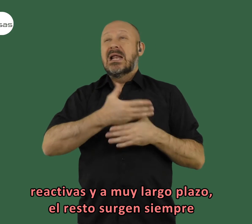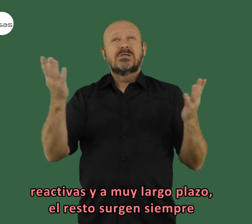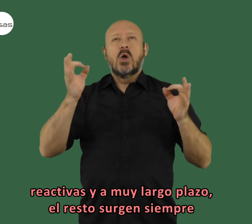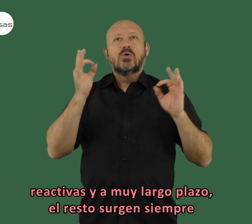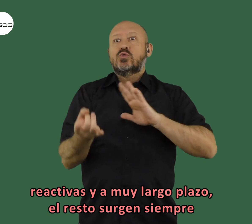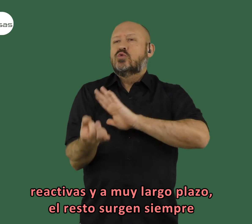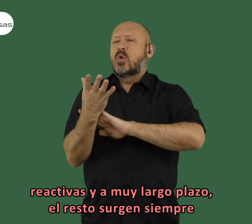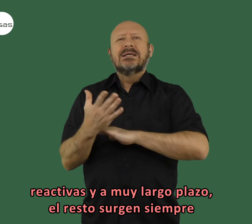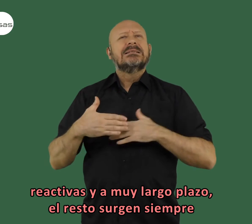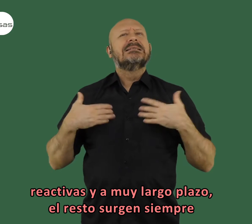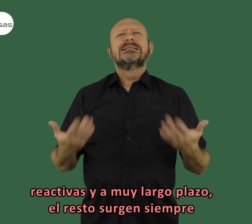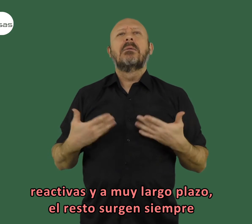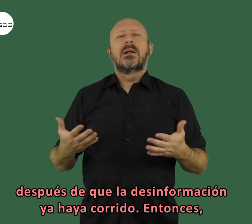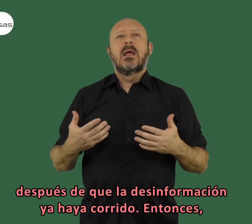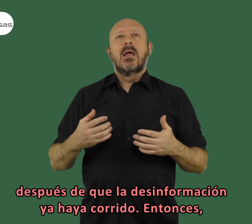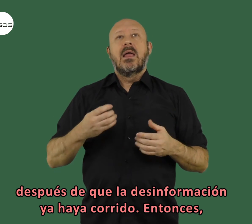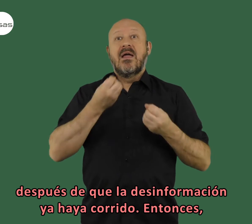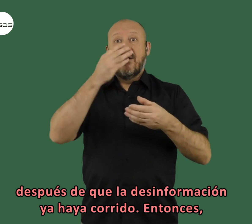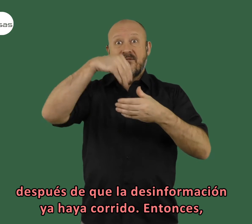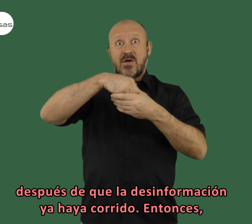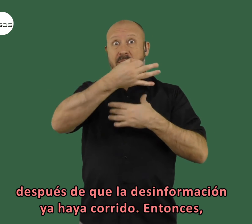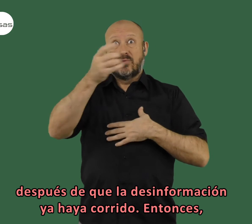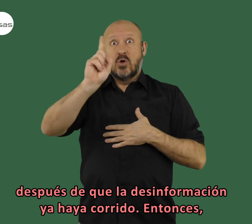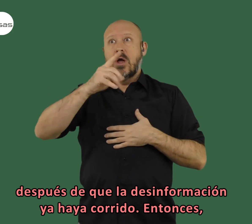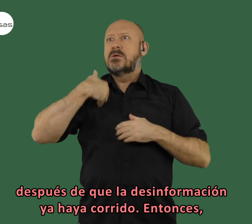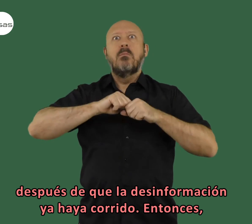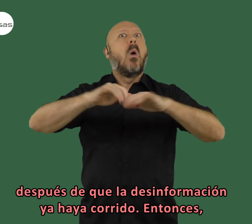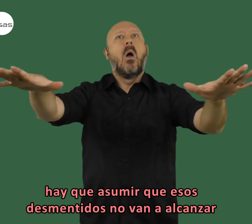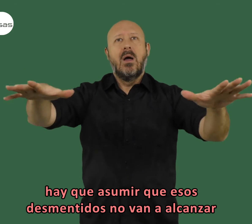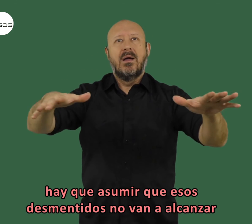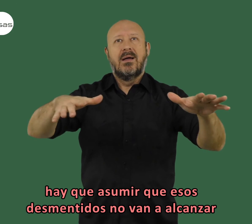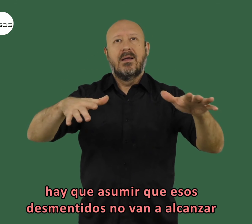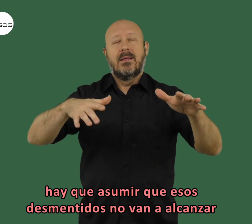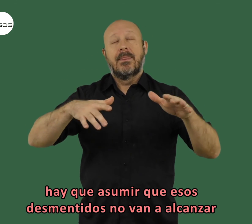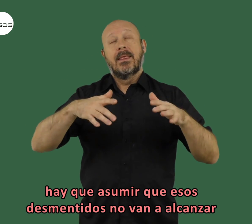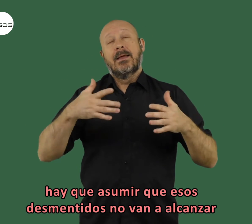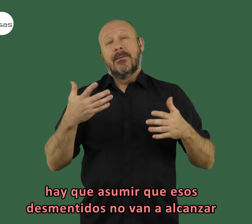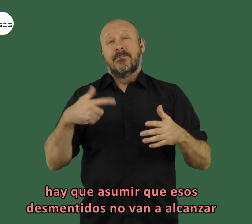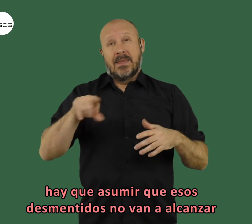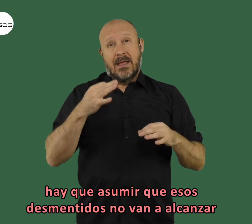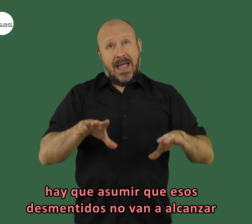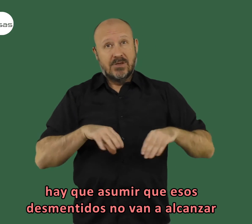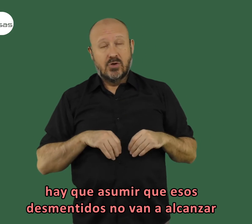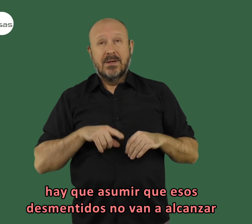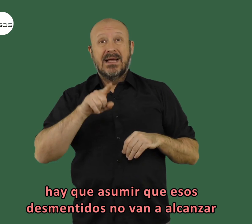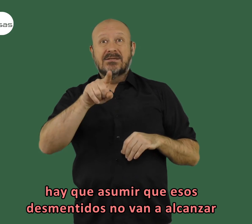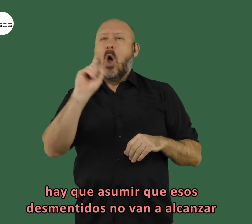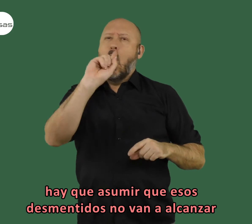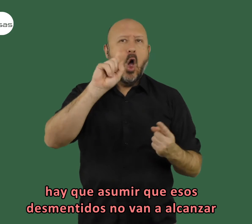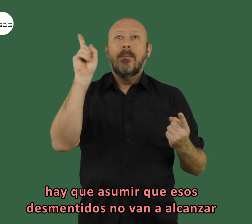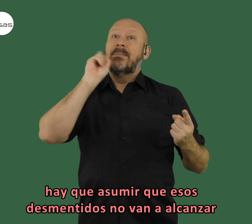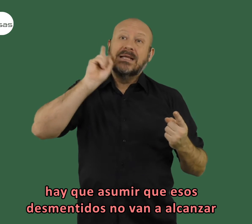todas reactivas. El resto surgen siempre después de que la desinformación ya haya corrido. Entonces, hay que asumir que